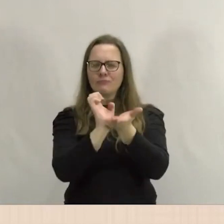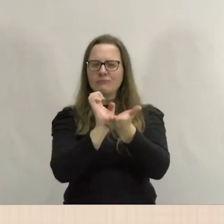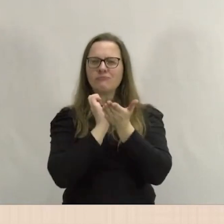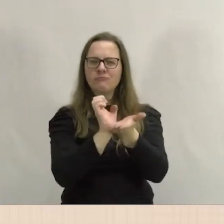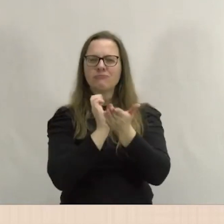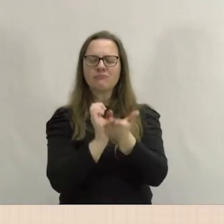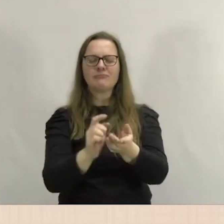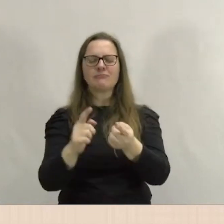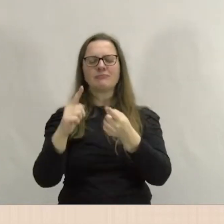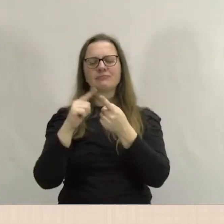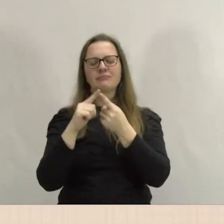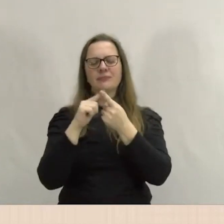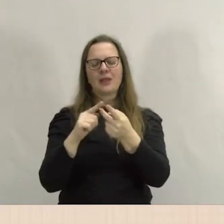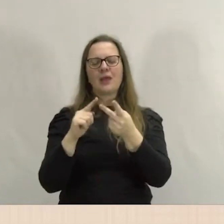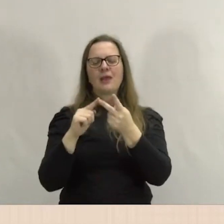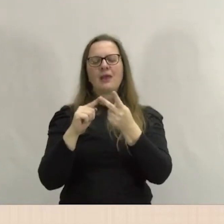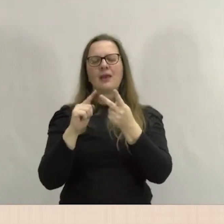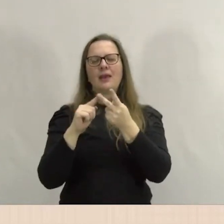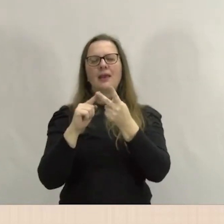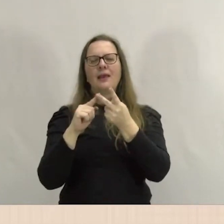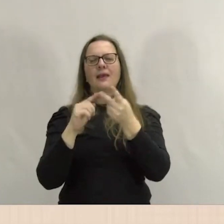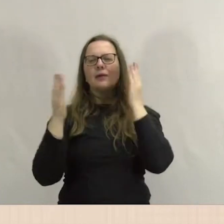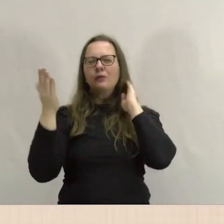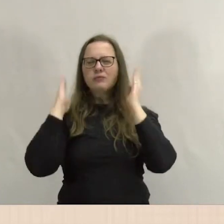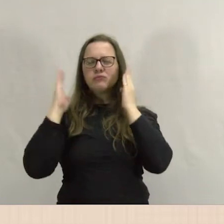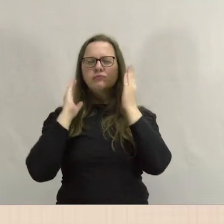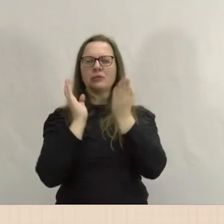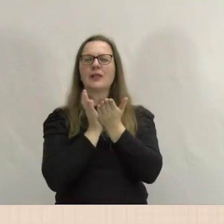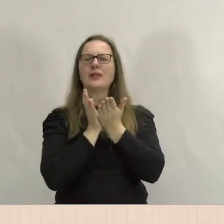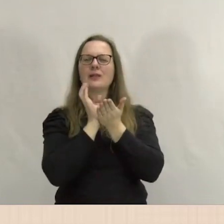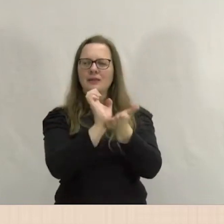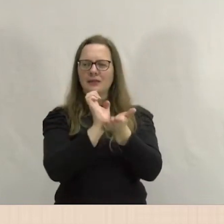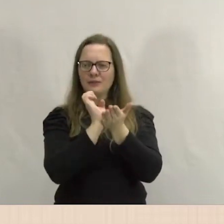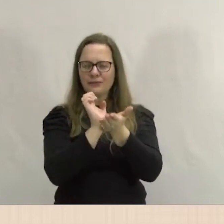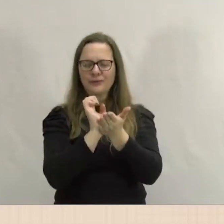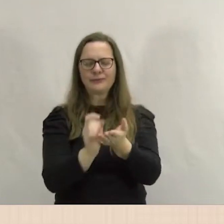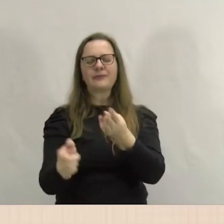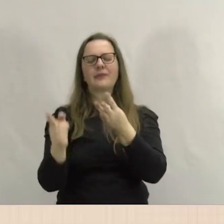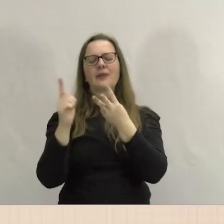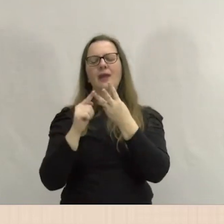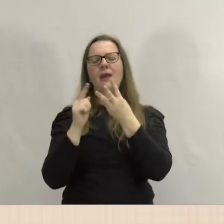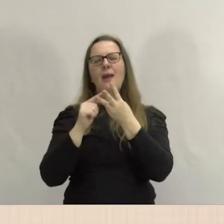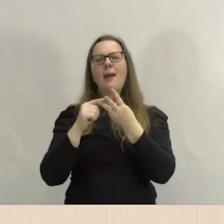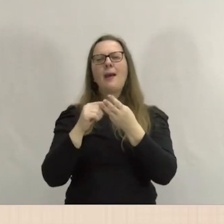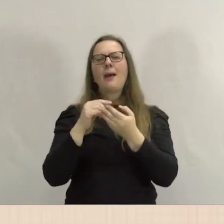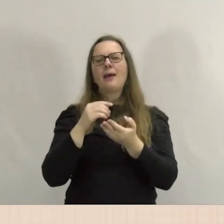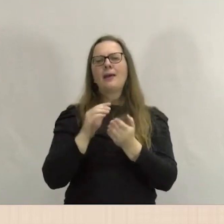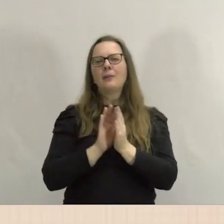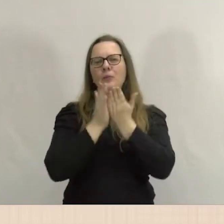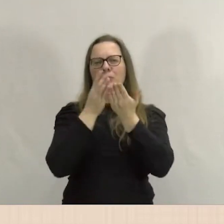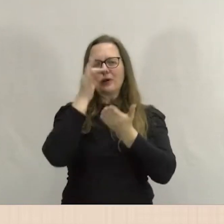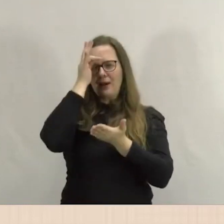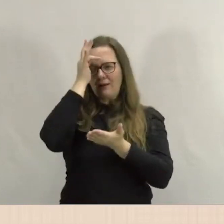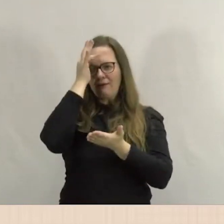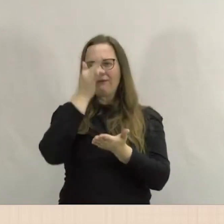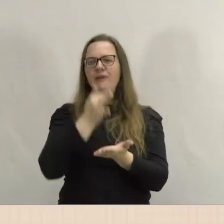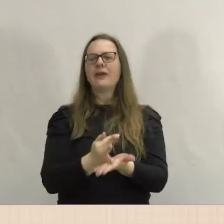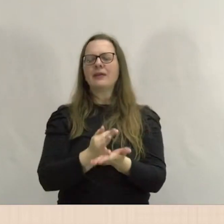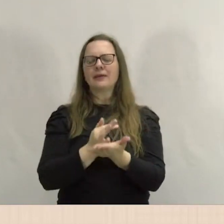Livro, Rede de Cuidado, Avança Jovem, Bucafé. Que mais? Fala. SEAP.